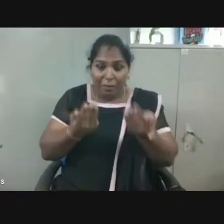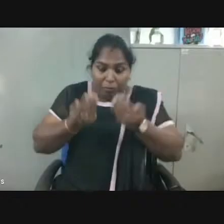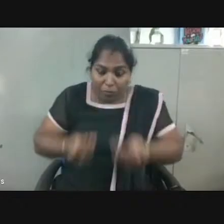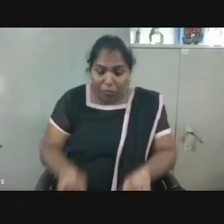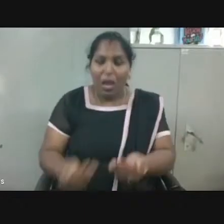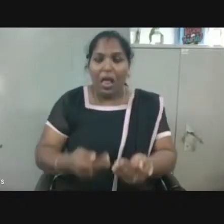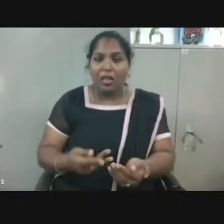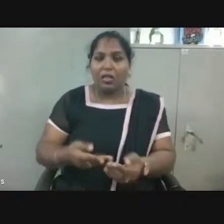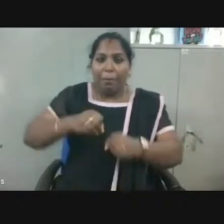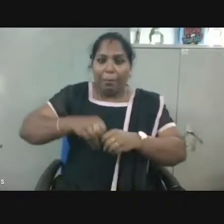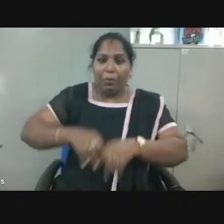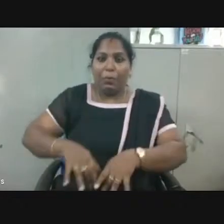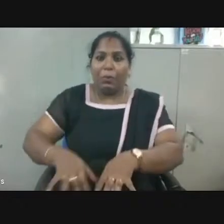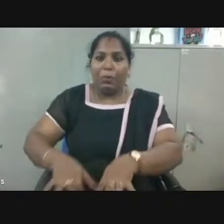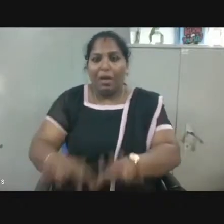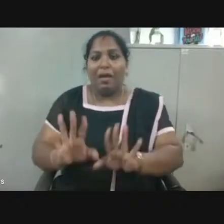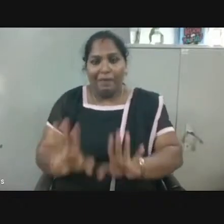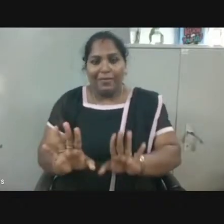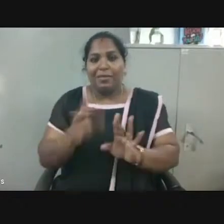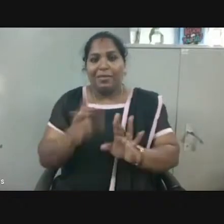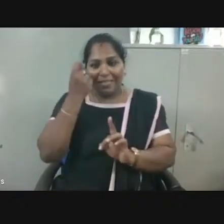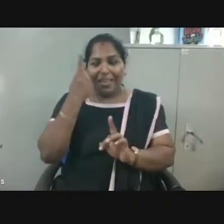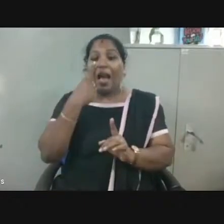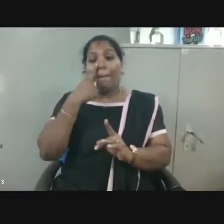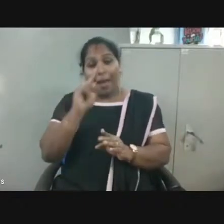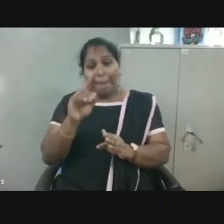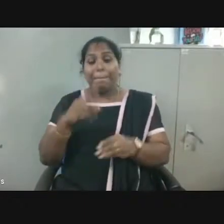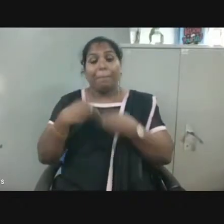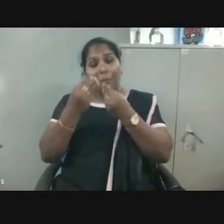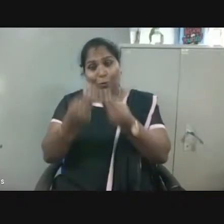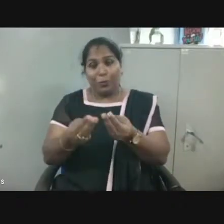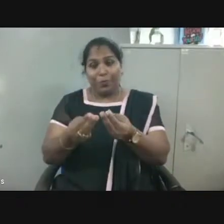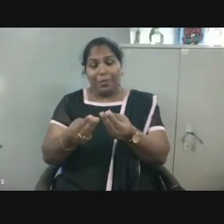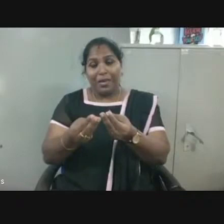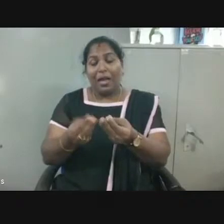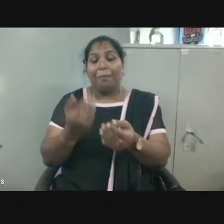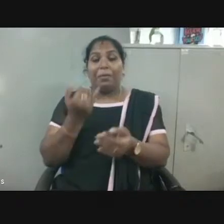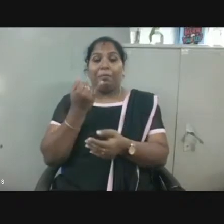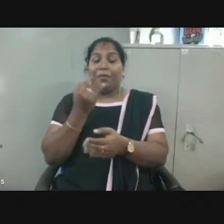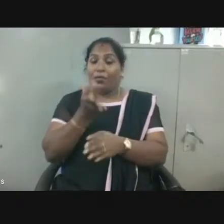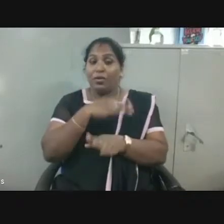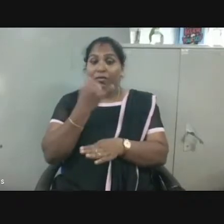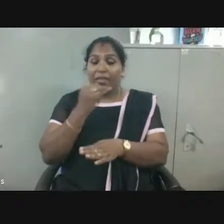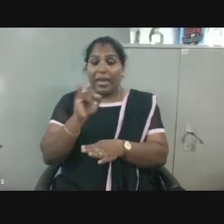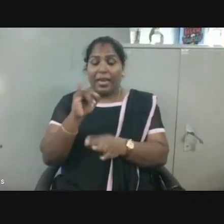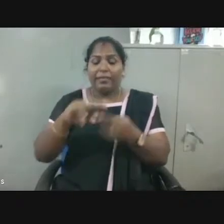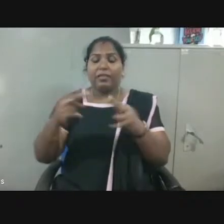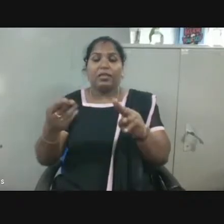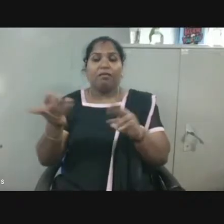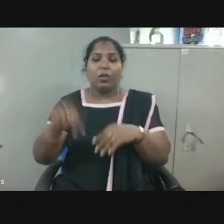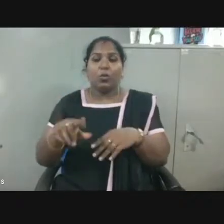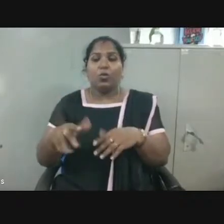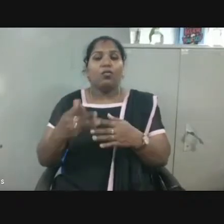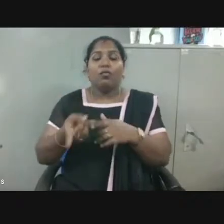മാത്രം കാണുന്നത്. അത് പക്ഷെ വരുന്നത് അമ്മയുടെ സൈഡിൽ നിന്നുമായിരിക്കും. ആ കേടായ ജീൻ അമ്മയുടെ സൈഡിൽ നിന്ന് വരുന്ന ജീനാണ്. അപ്പോൾ ഈ